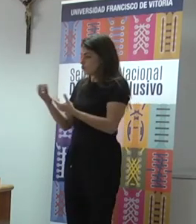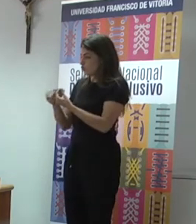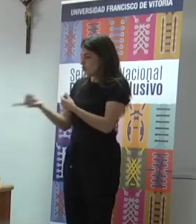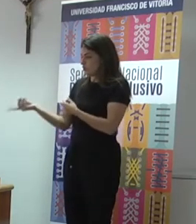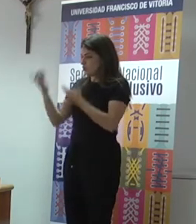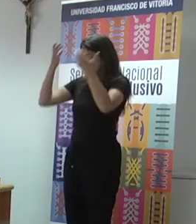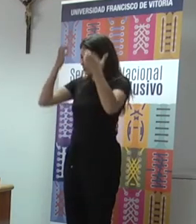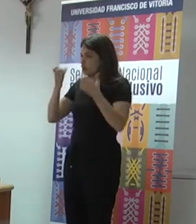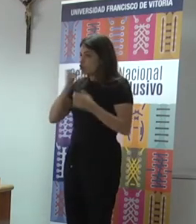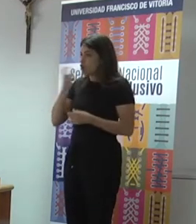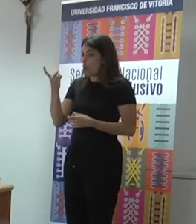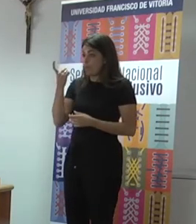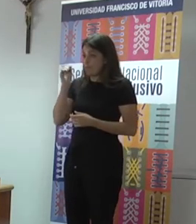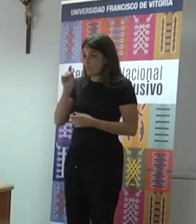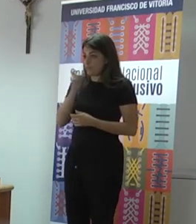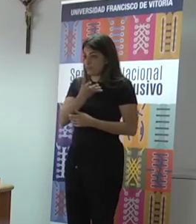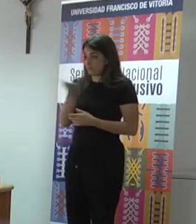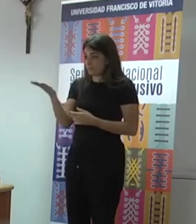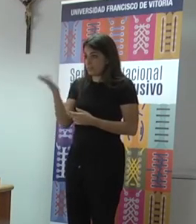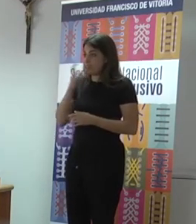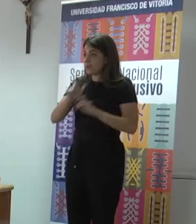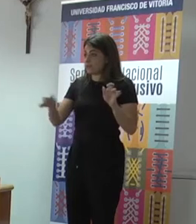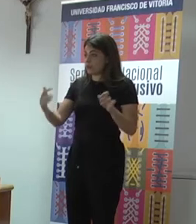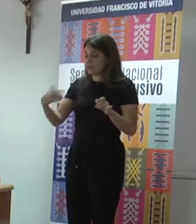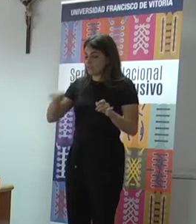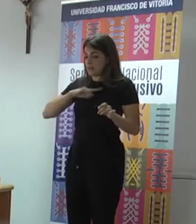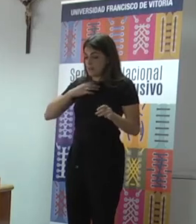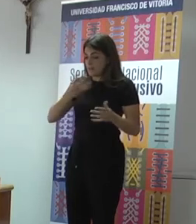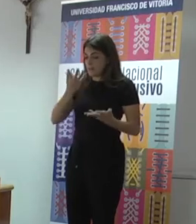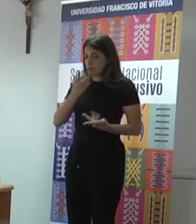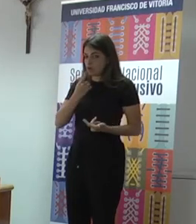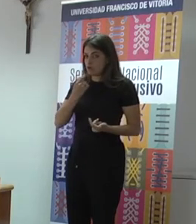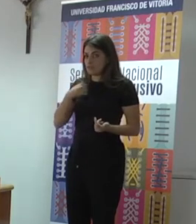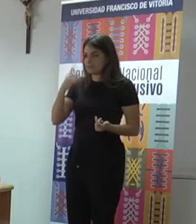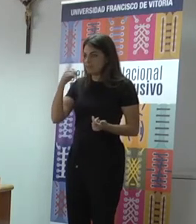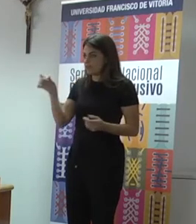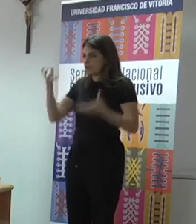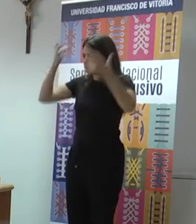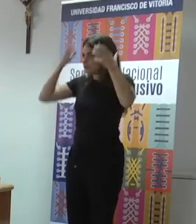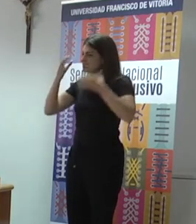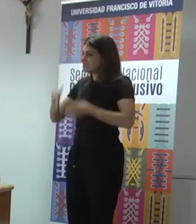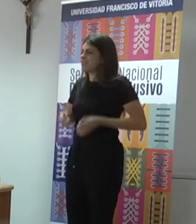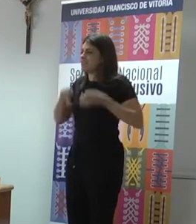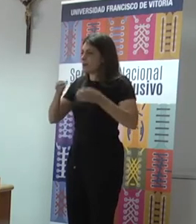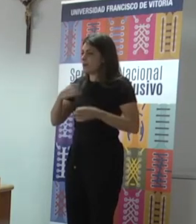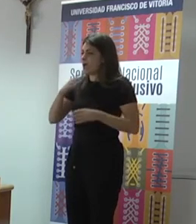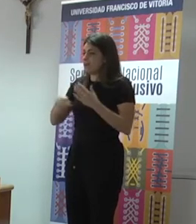los profes que hay aquí ahora mismo y mucha de la gente que me conoce, me ha conocido con esto. Y hasta tercero o cuarto de carrera no me lo